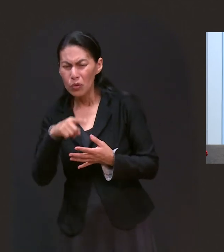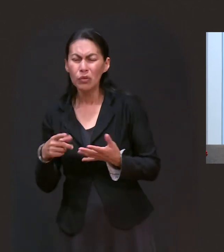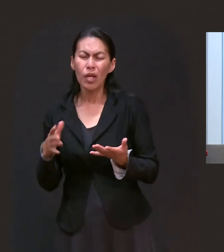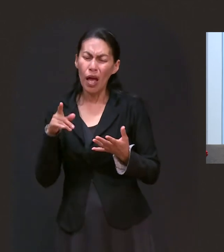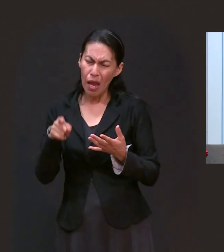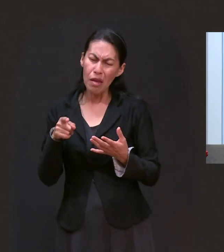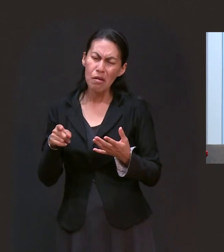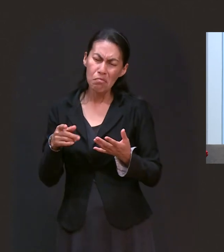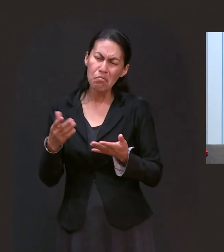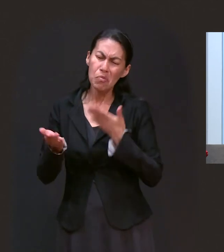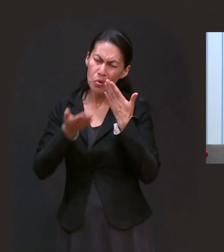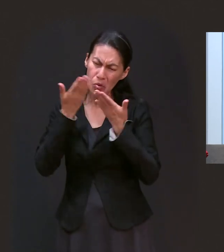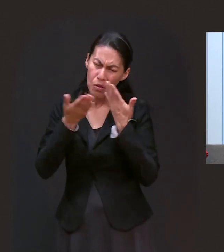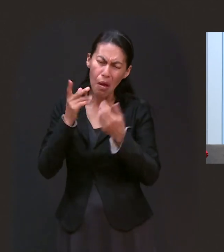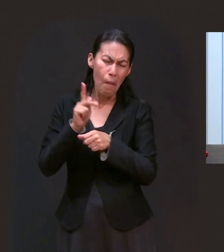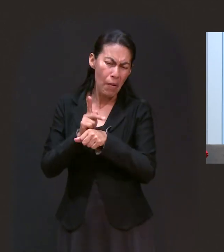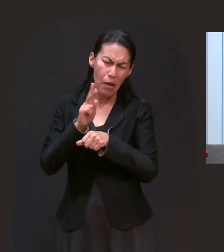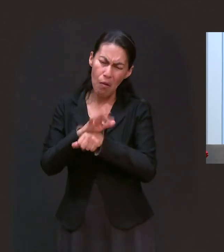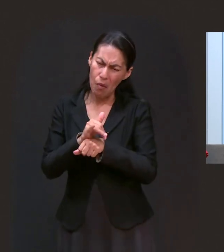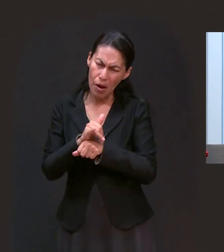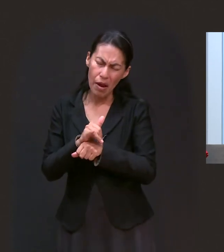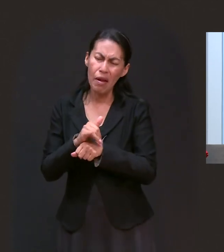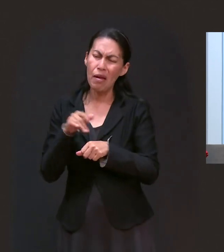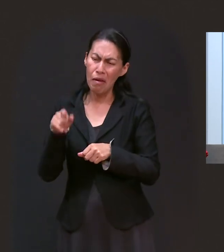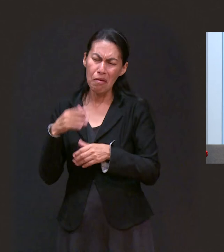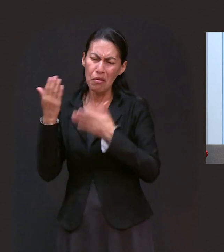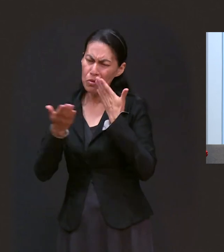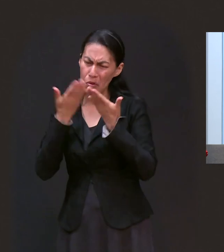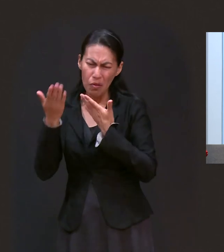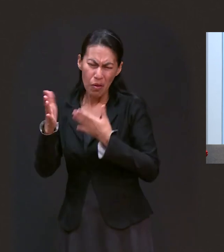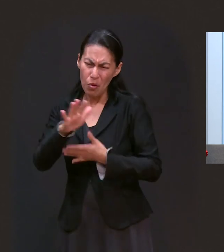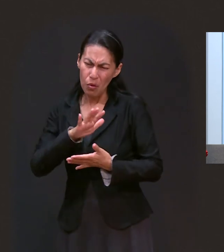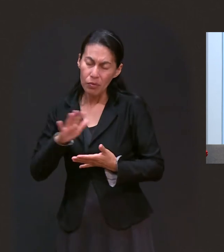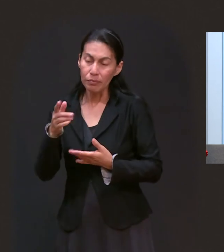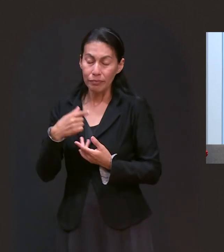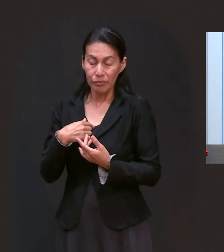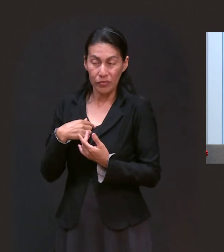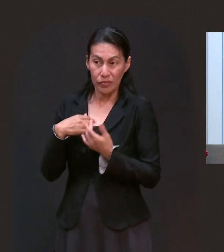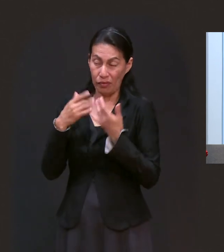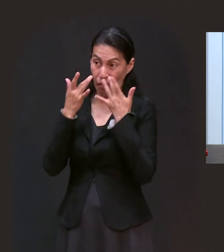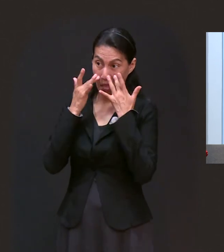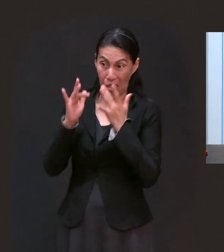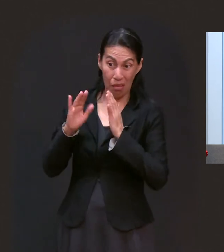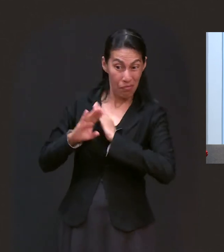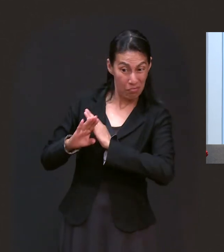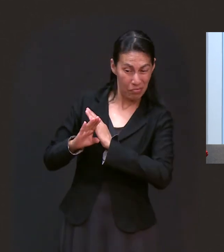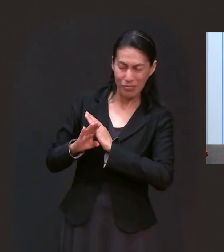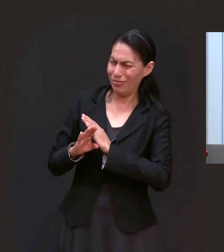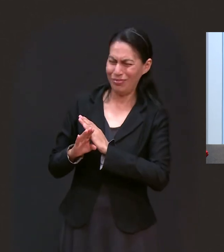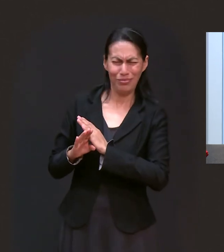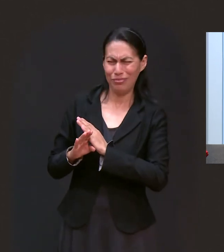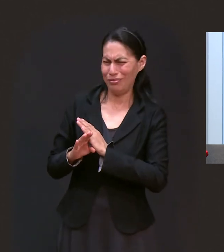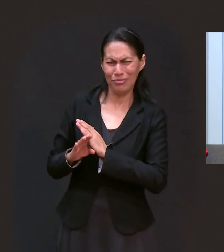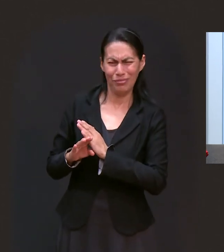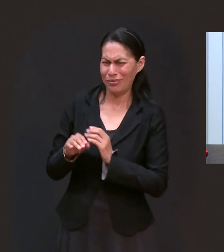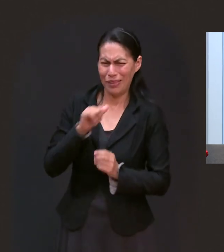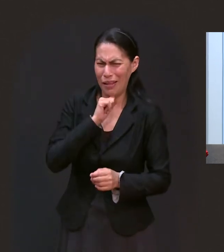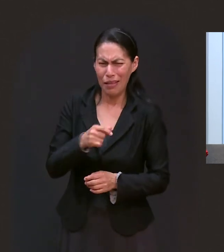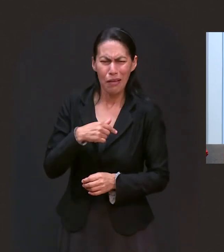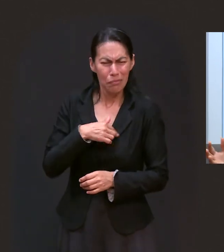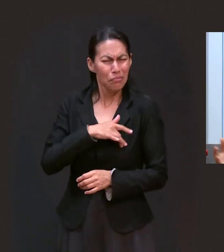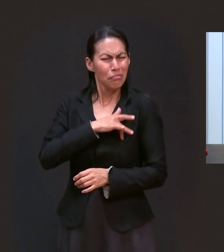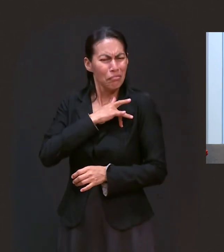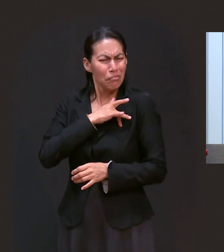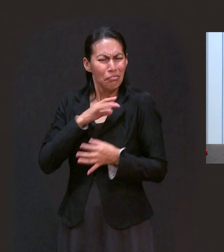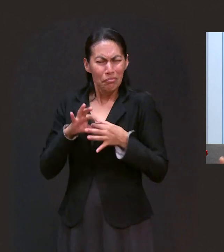había un lugar multicultural y donde yo sinceramente no sentí ninguna es un rechazo era